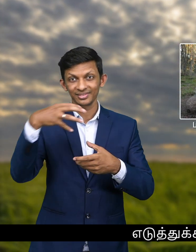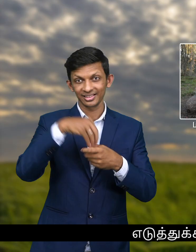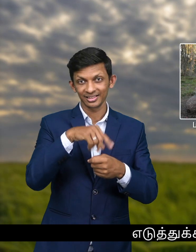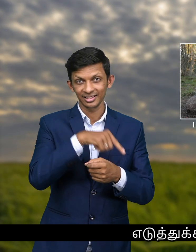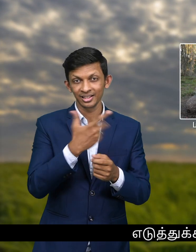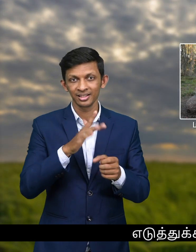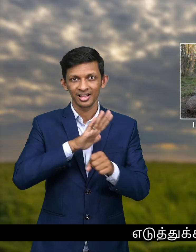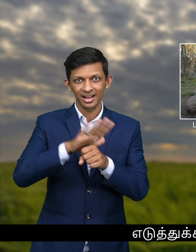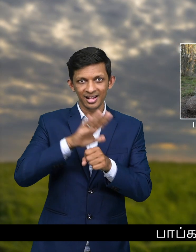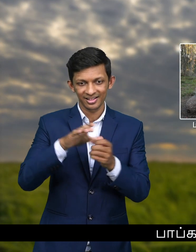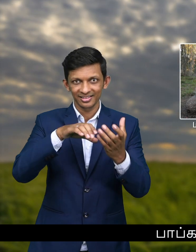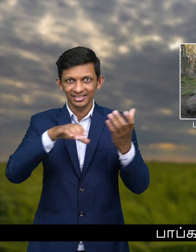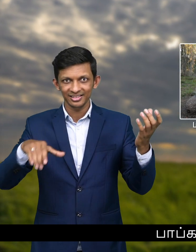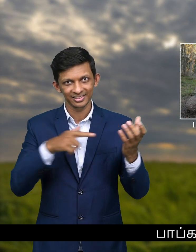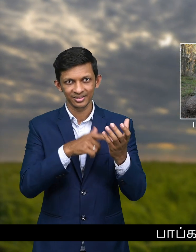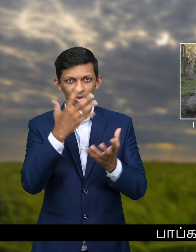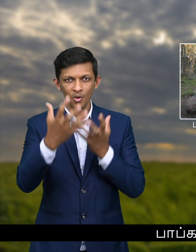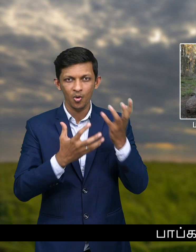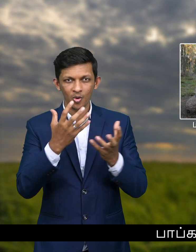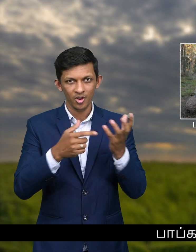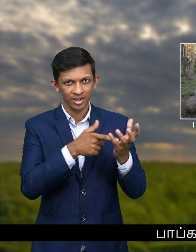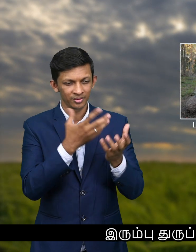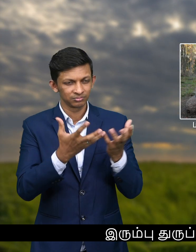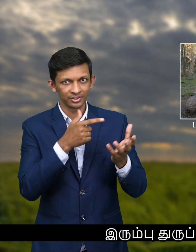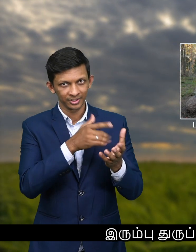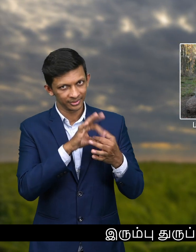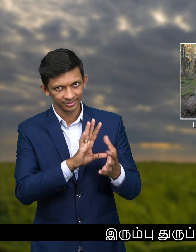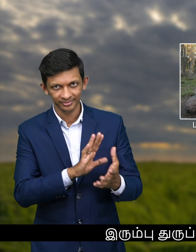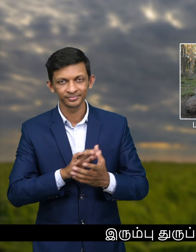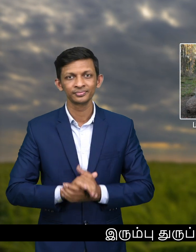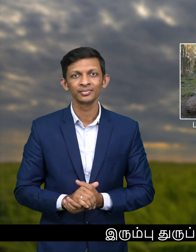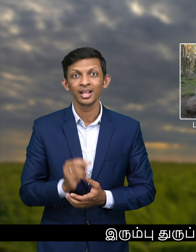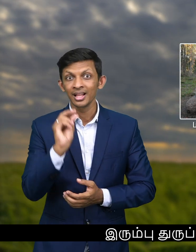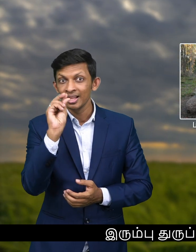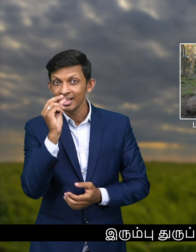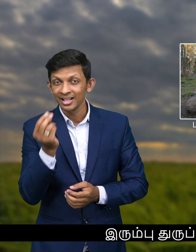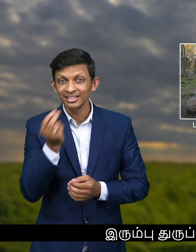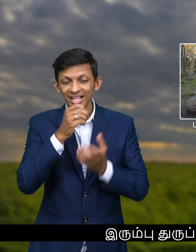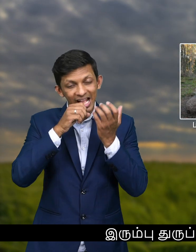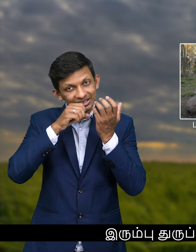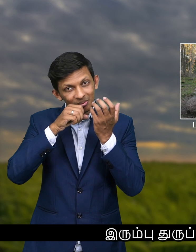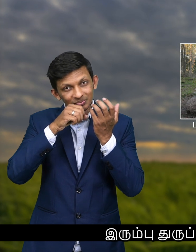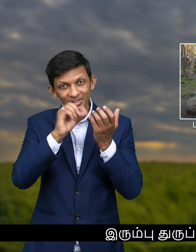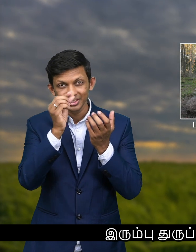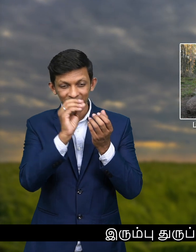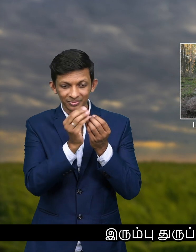எடுத்துக்காட்டுகளில் விறகு எரிதல், பாப்கார்ன் உறுத்தல் மற்றும் இரும்பு துருப்பிடித்தல் ஆகியவை அடங்கும்.